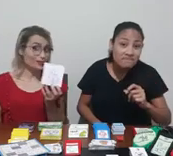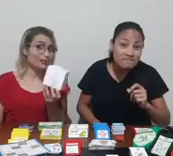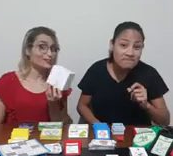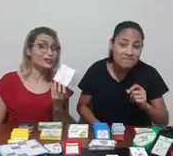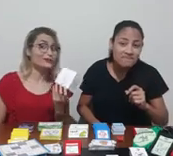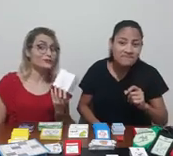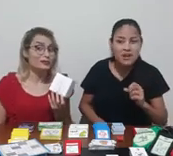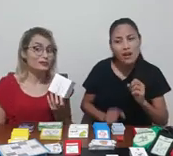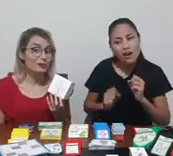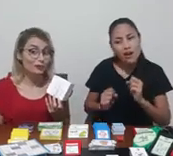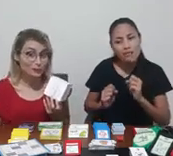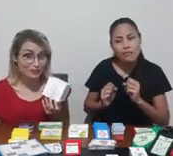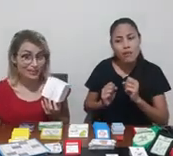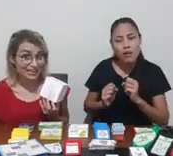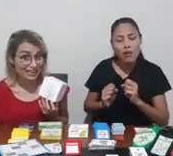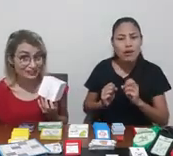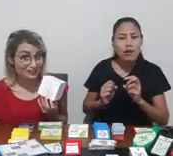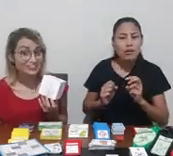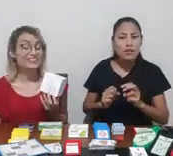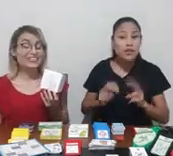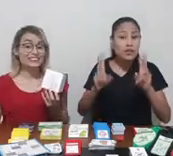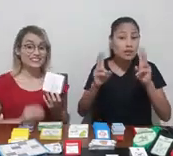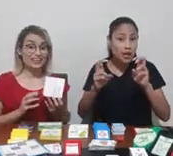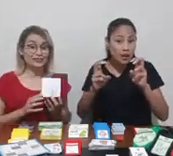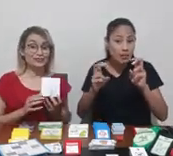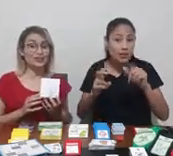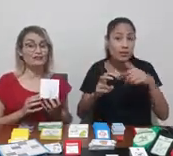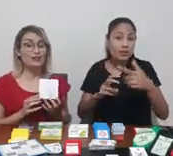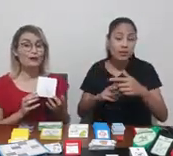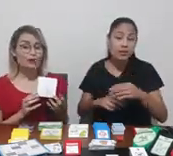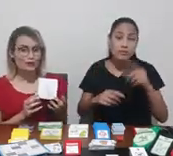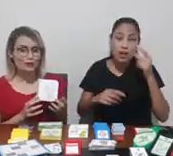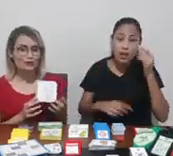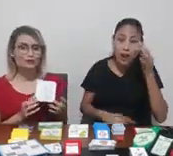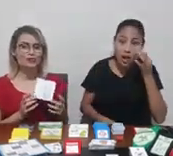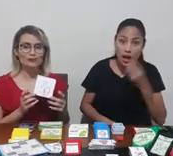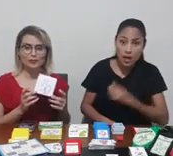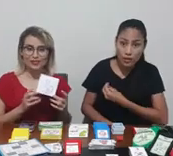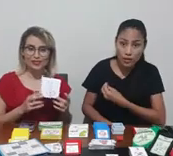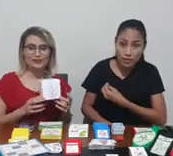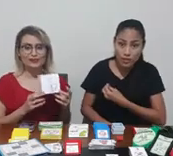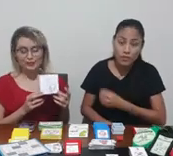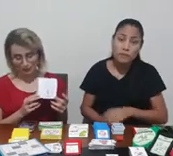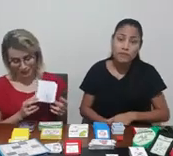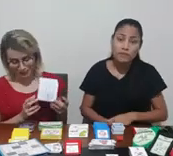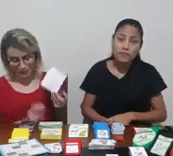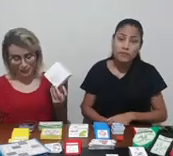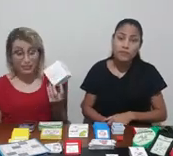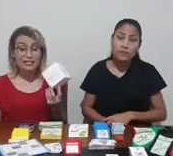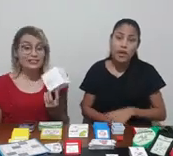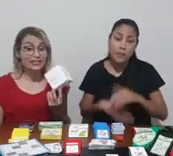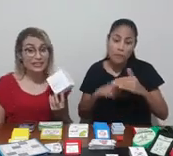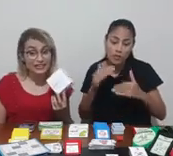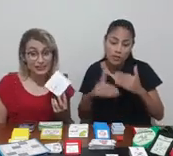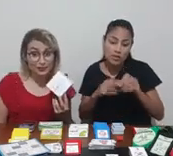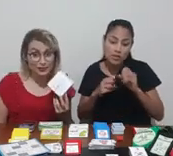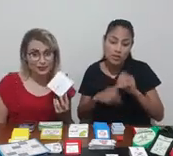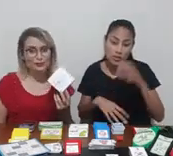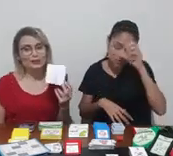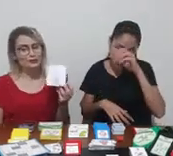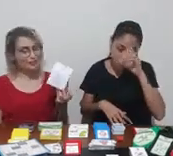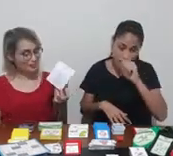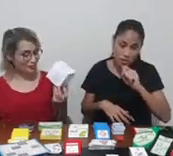Pode ser que isso seja um tema de uma próxima live. O que é que vocês acham? A gente falar um pouquinho sobre esse processo de ensino-aprendizagem de